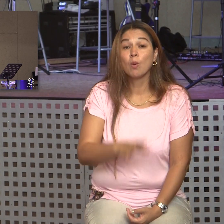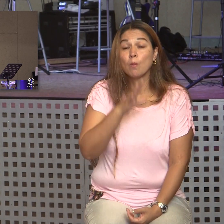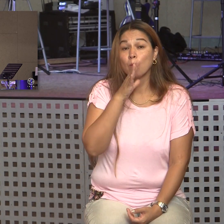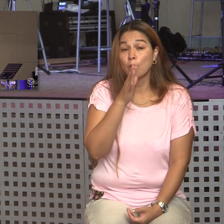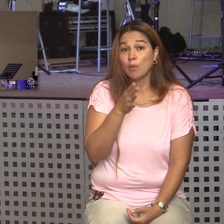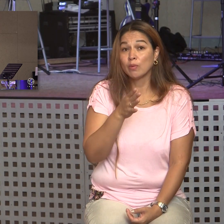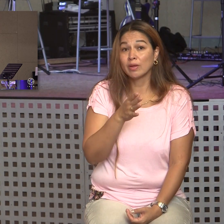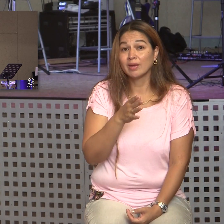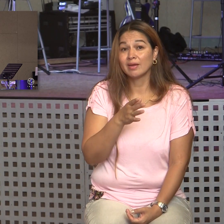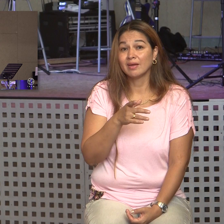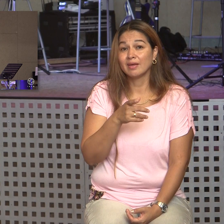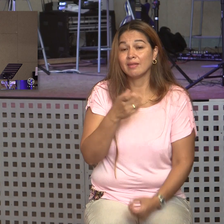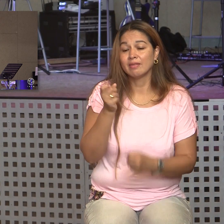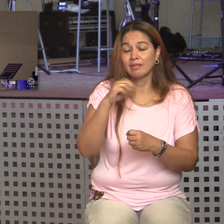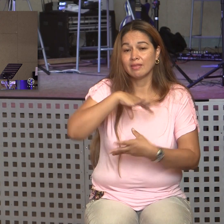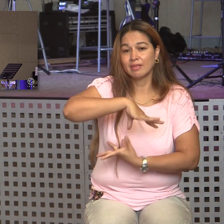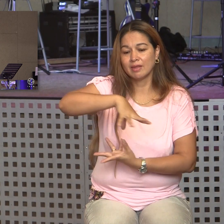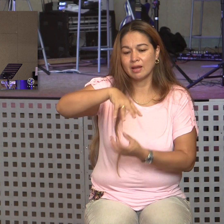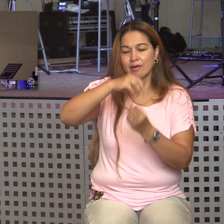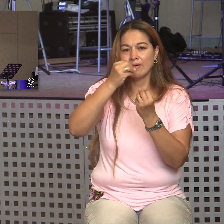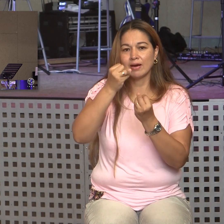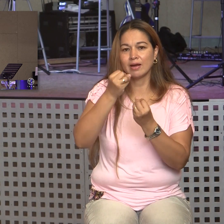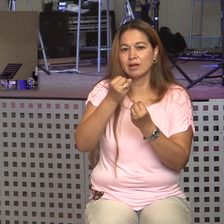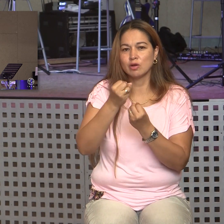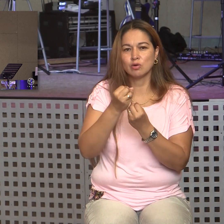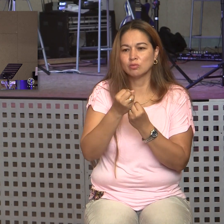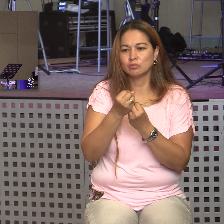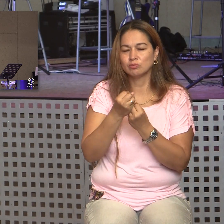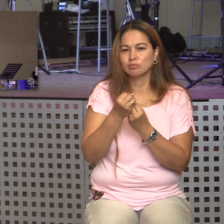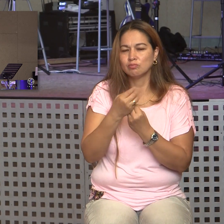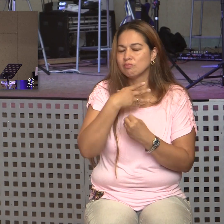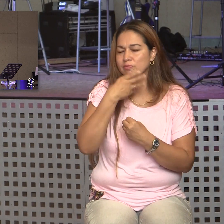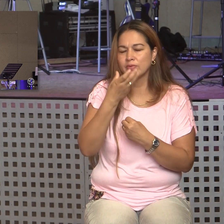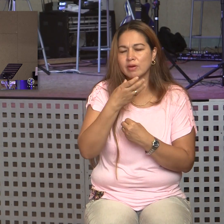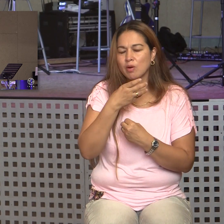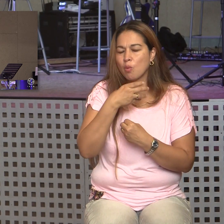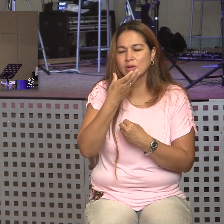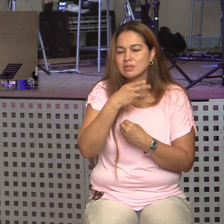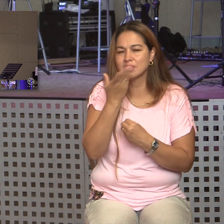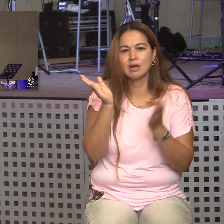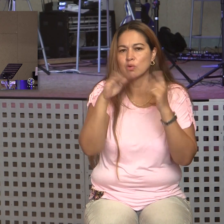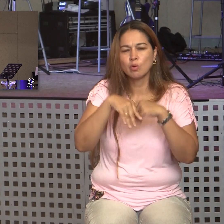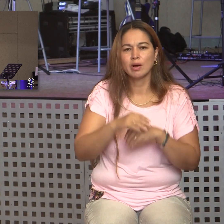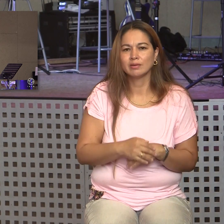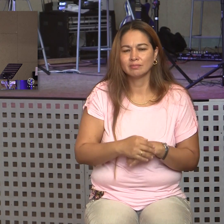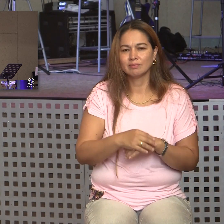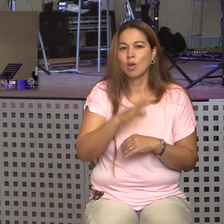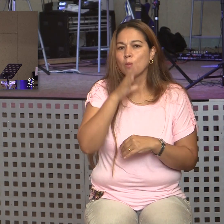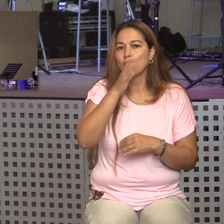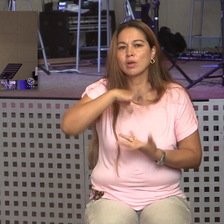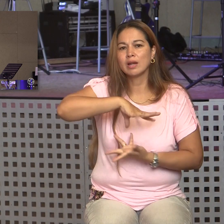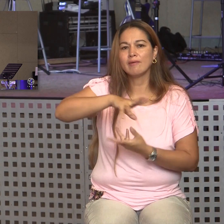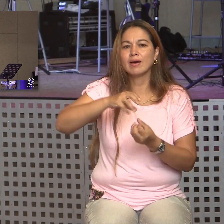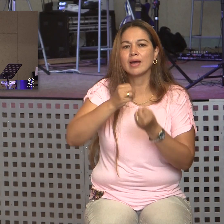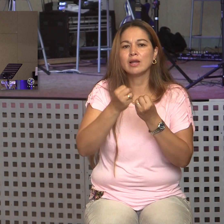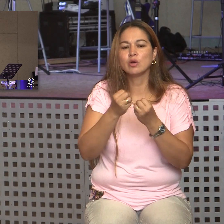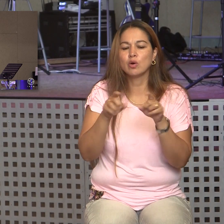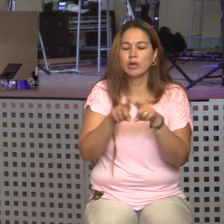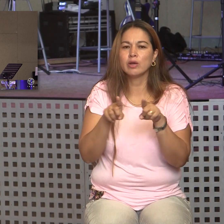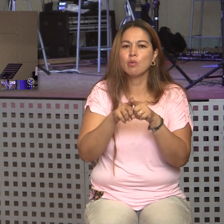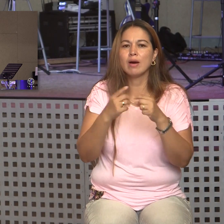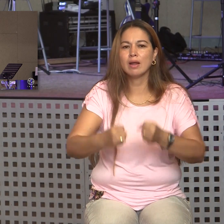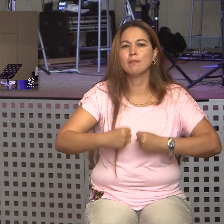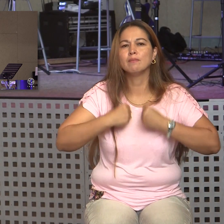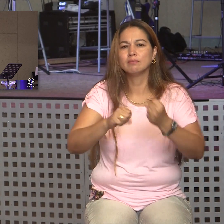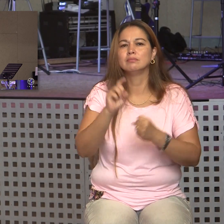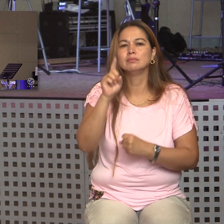diría Pablo, porque es poder de Dios para salvación a